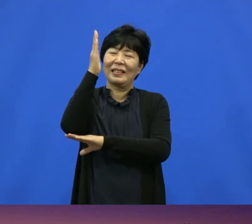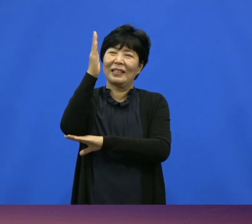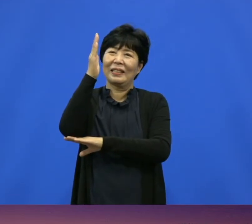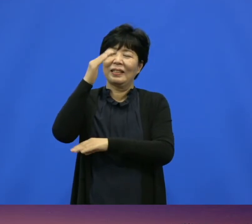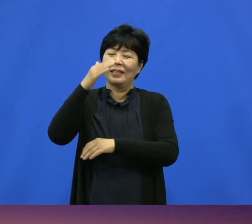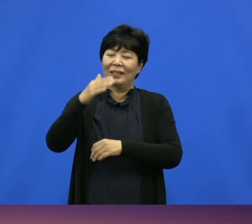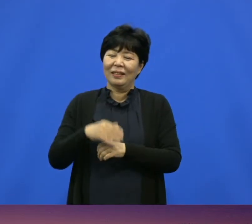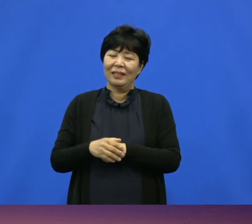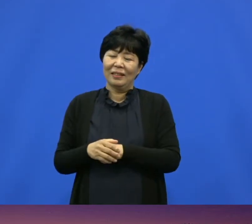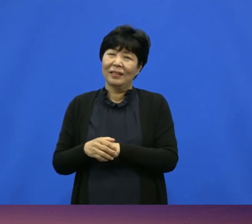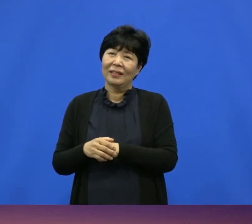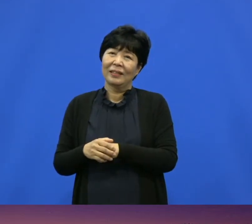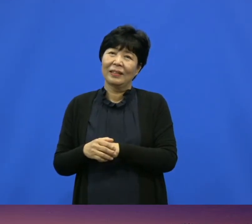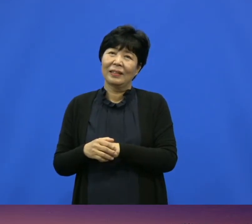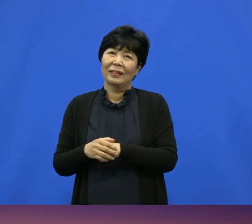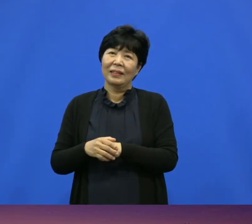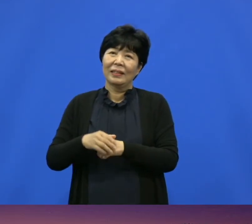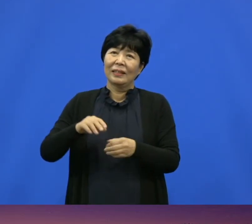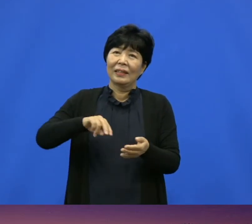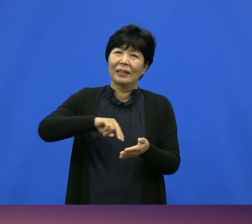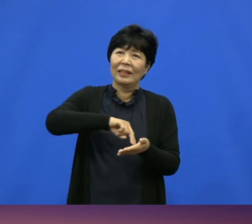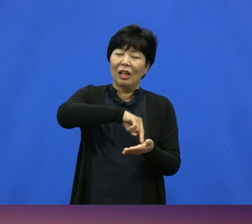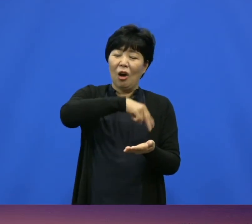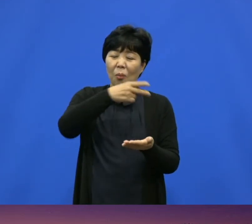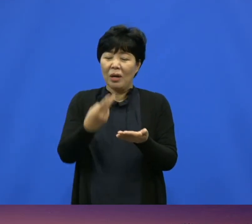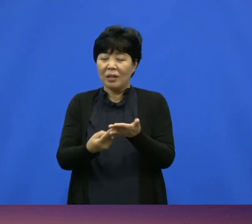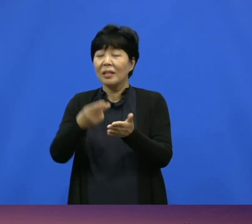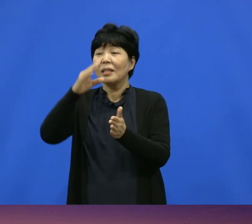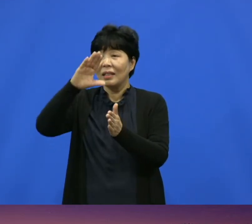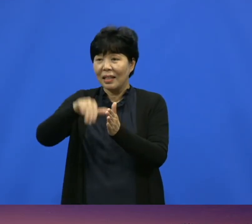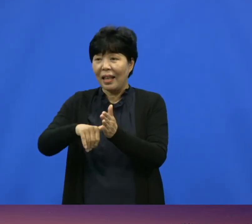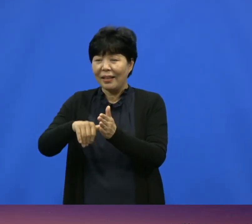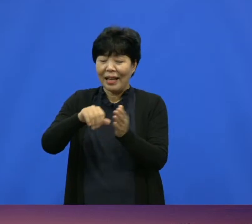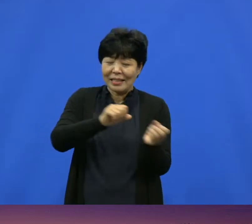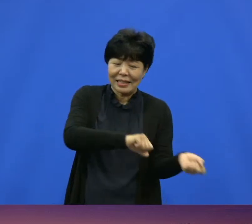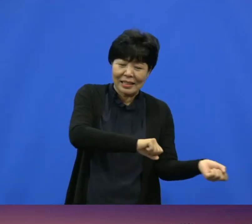다시 일으켜 세우시고 다시 회복시켜